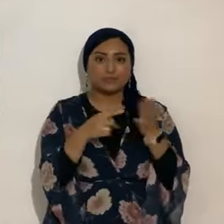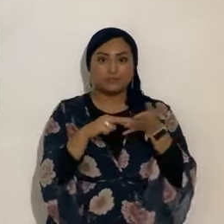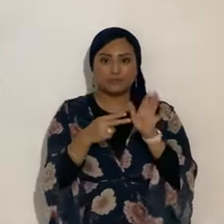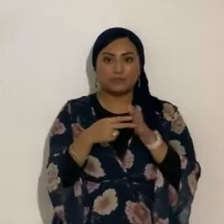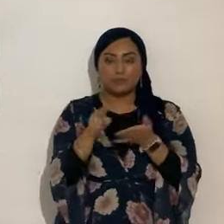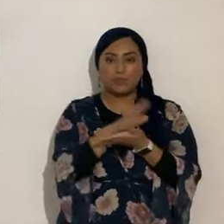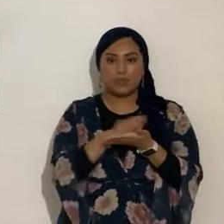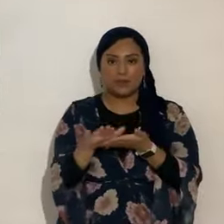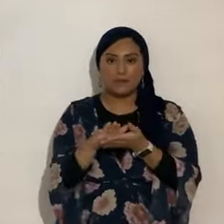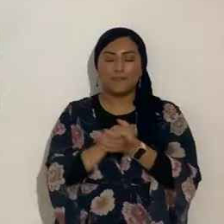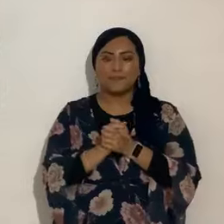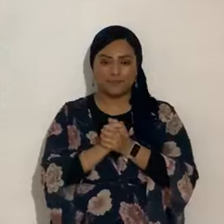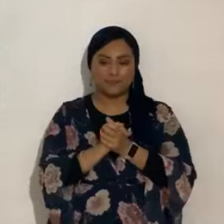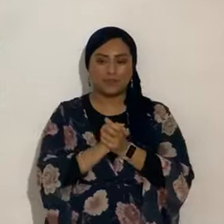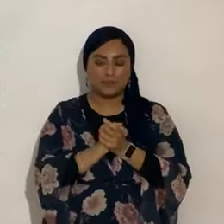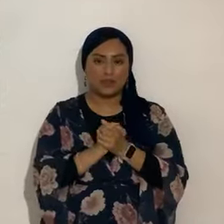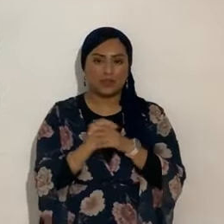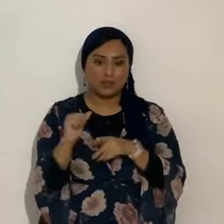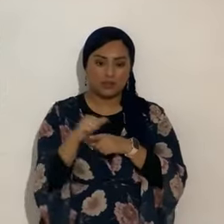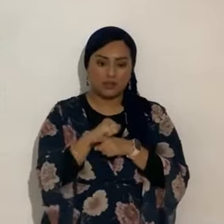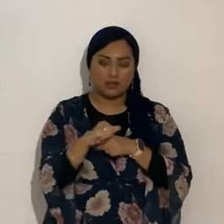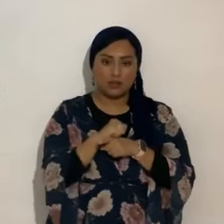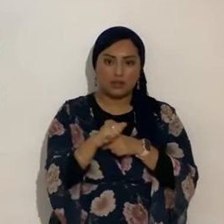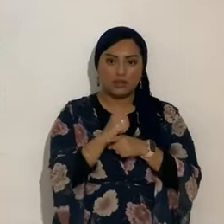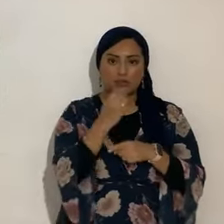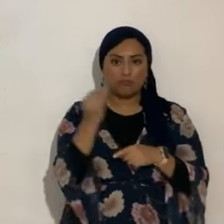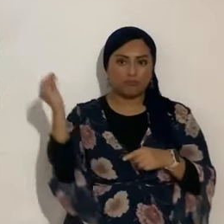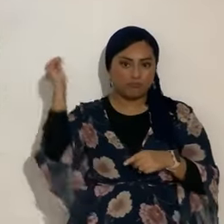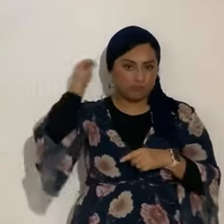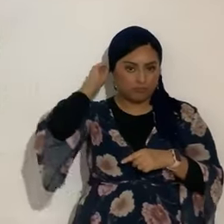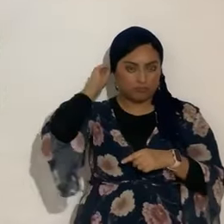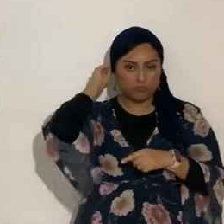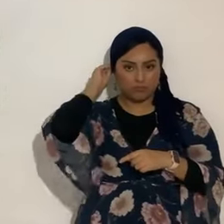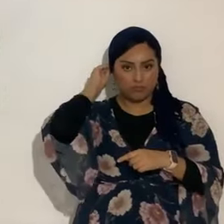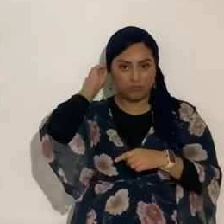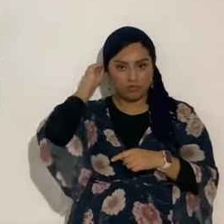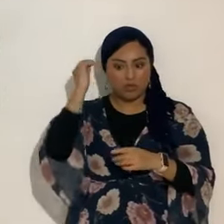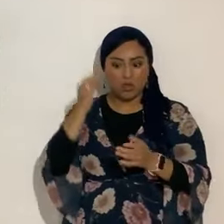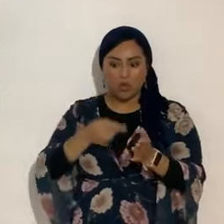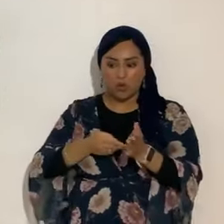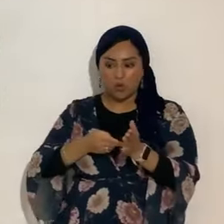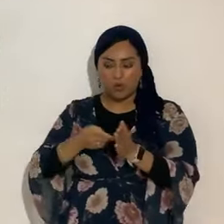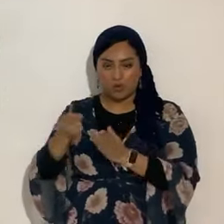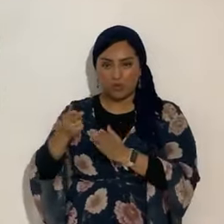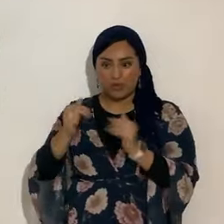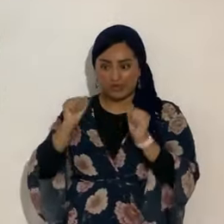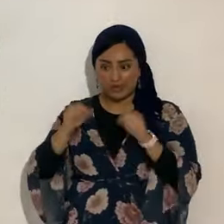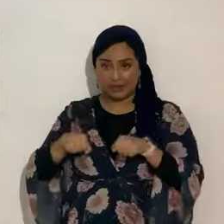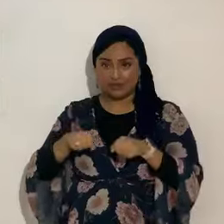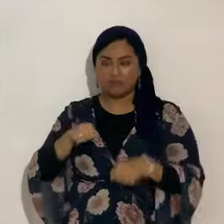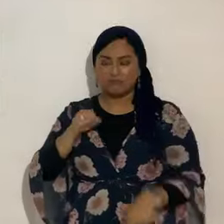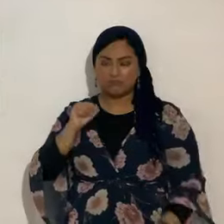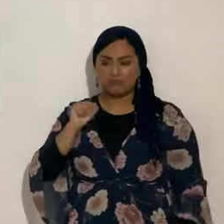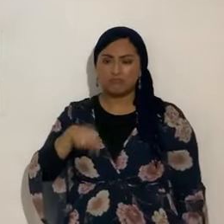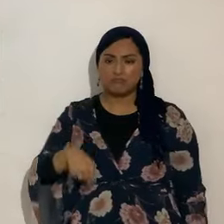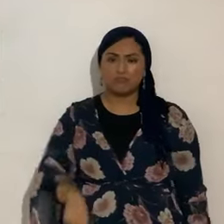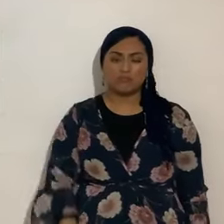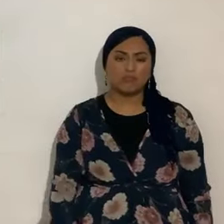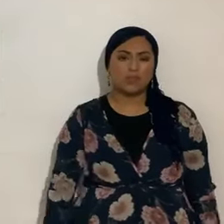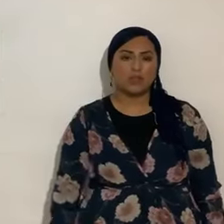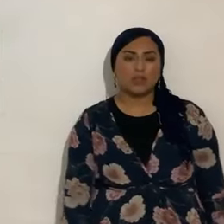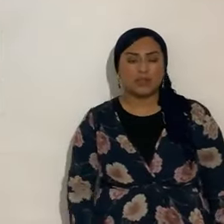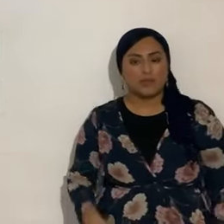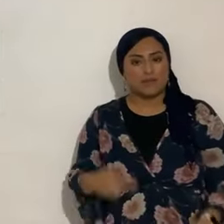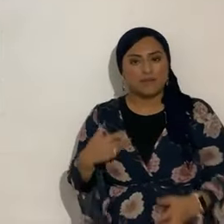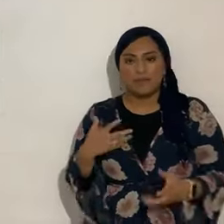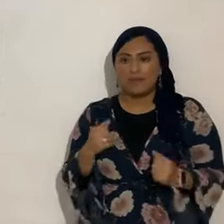santificación entonces? Entrenar la conciencia en una mentalidad recta. ¿Se puede? Sí, sí se puede.